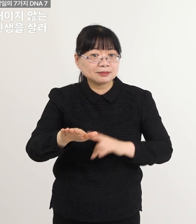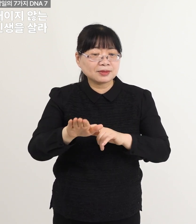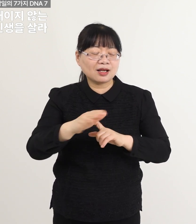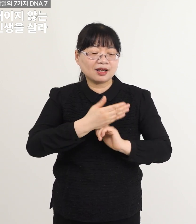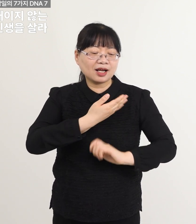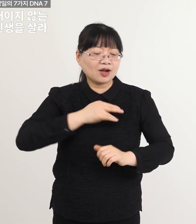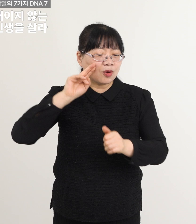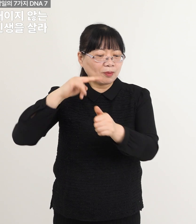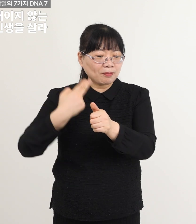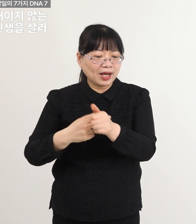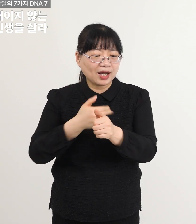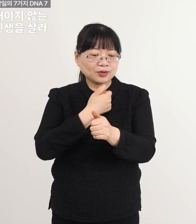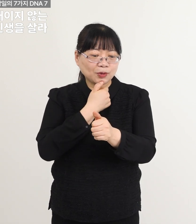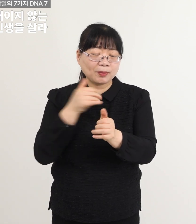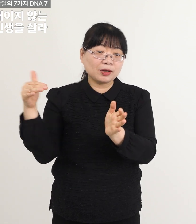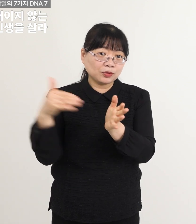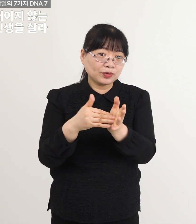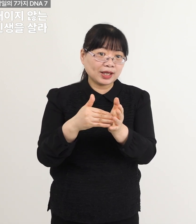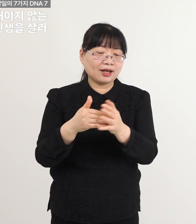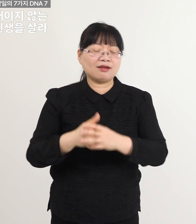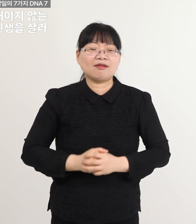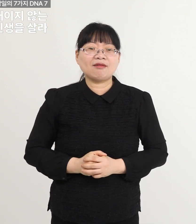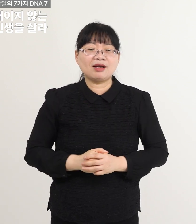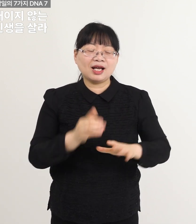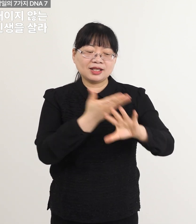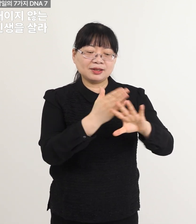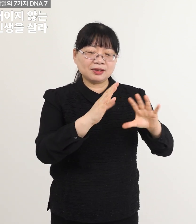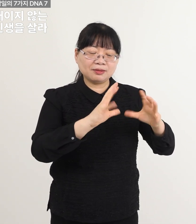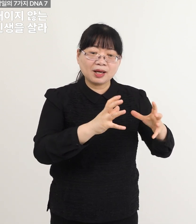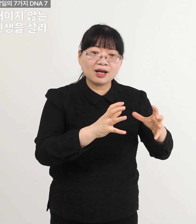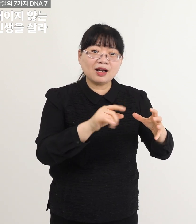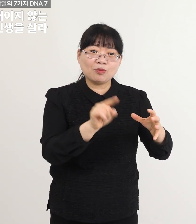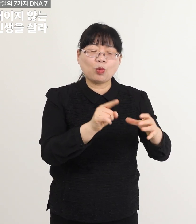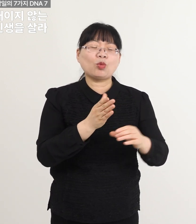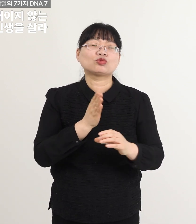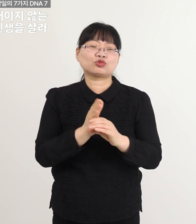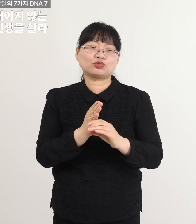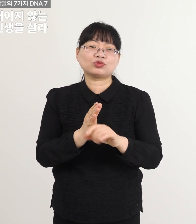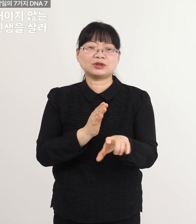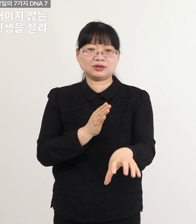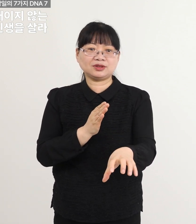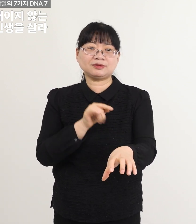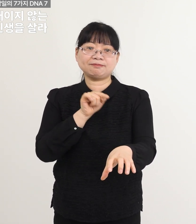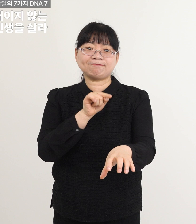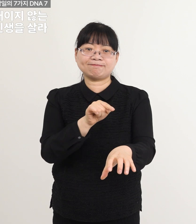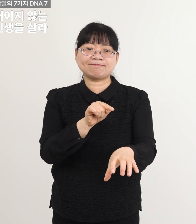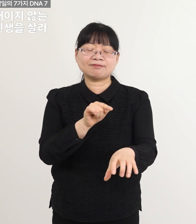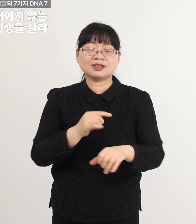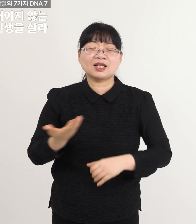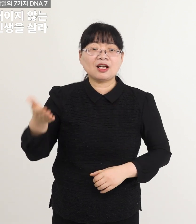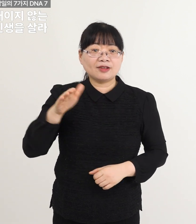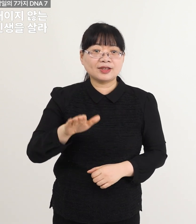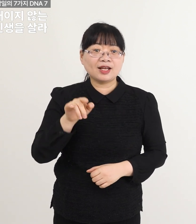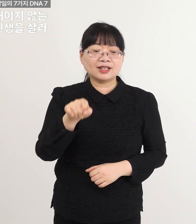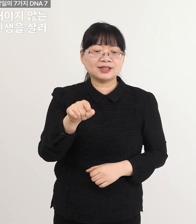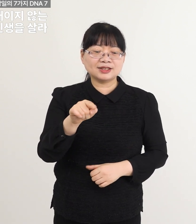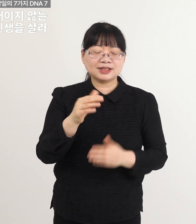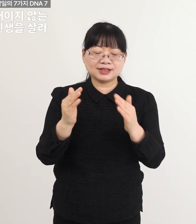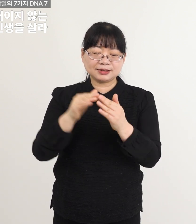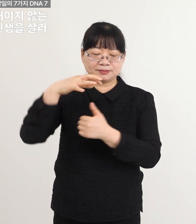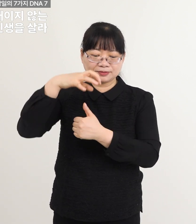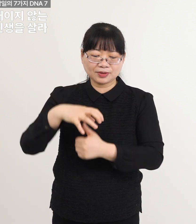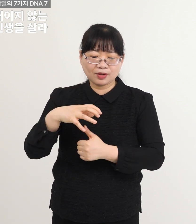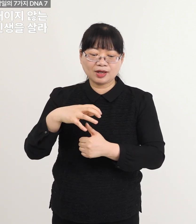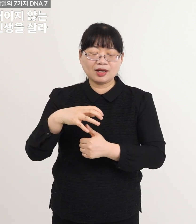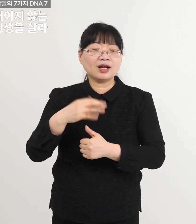사도 바울이 지금 로마에 도착을 했어요. 이방 땅의 심장부예요. 근데 그 가택